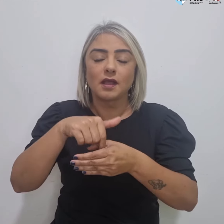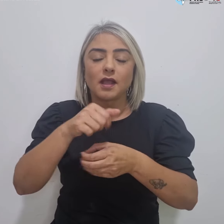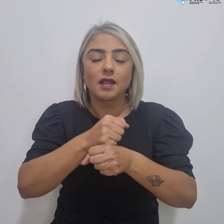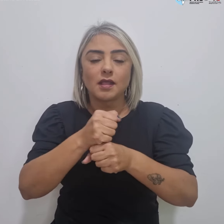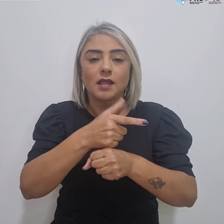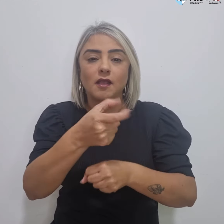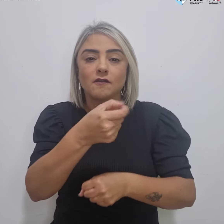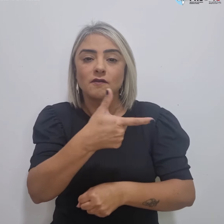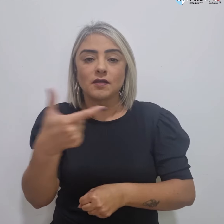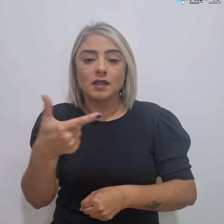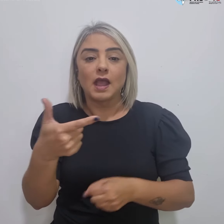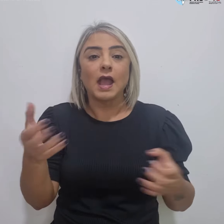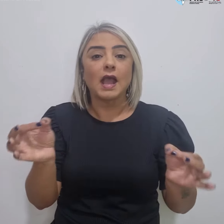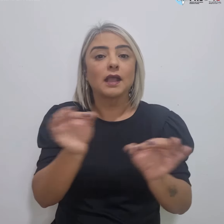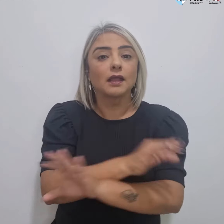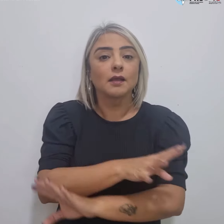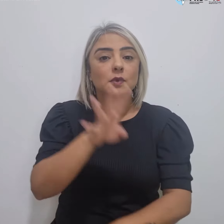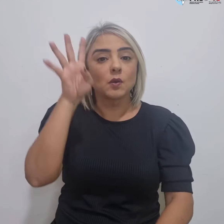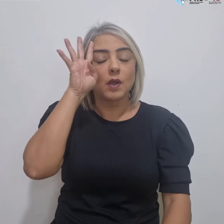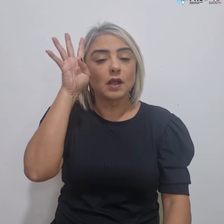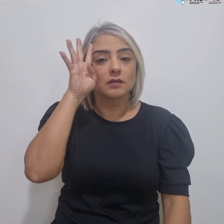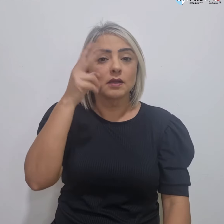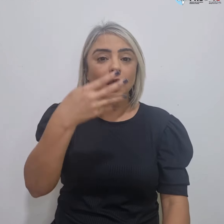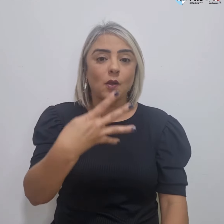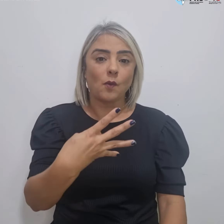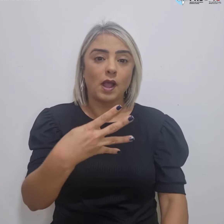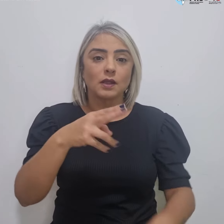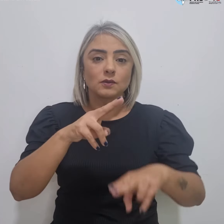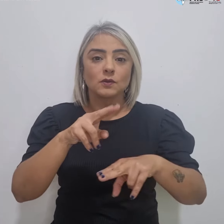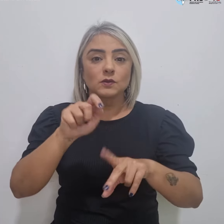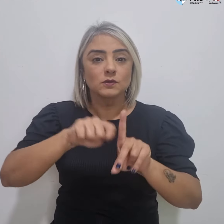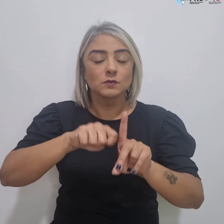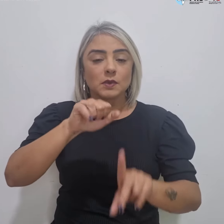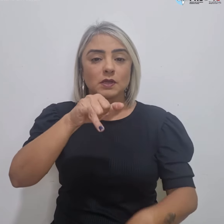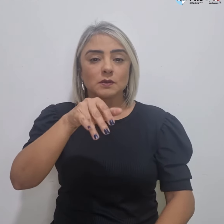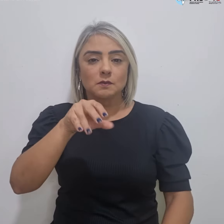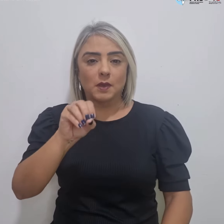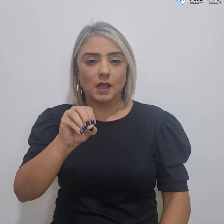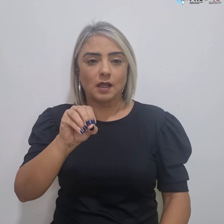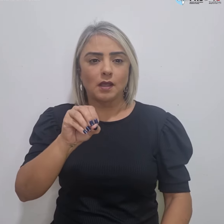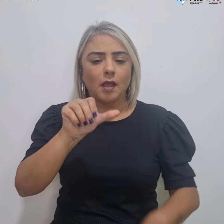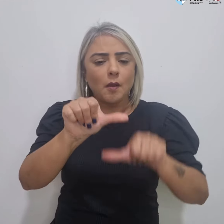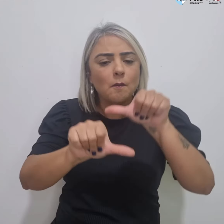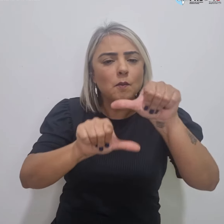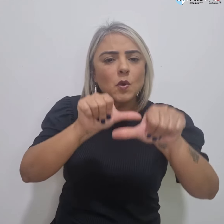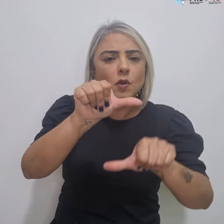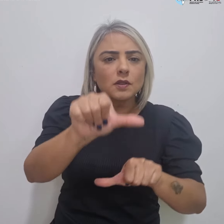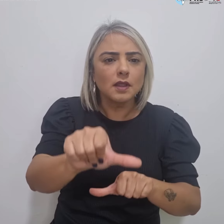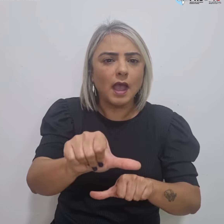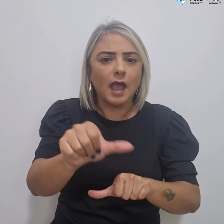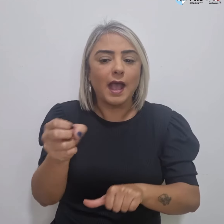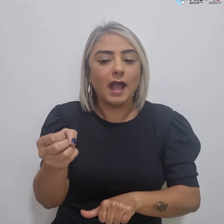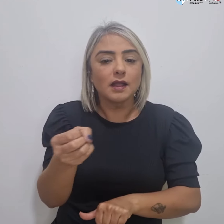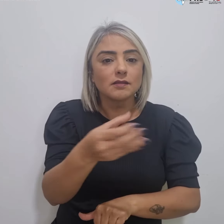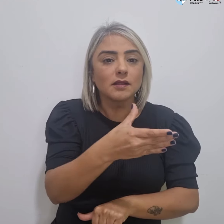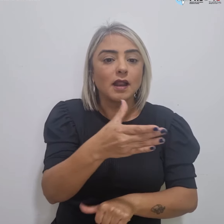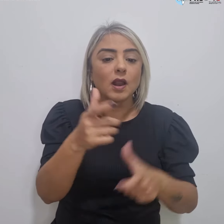encerra nesta quarta-feira, 4 de maio. Alterações como atualização de endereço,